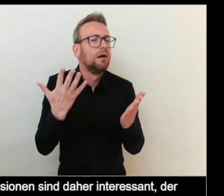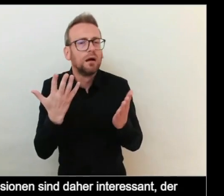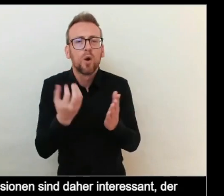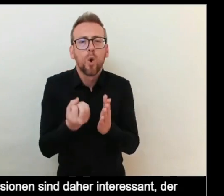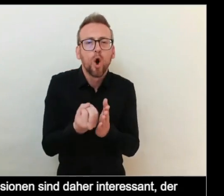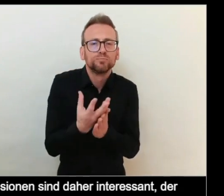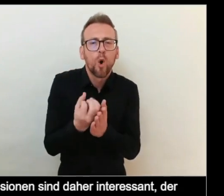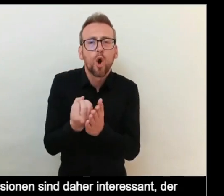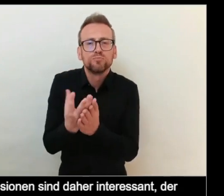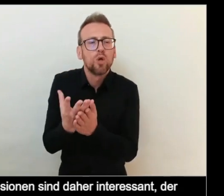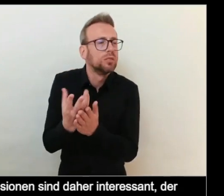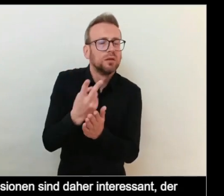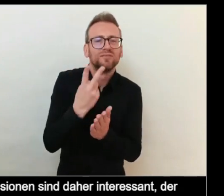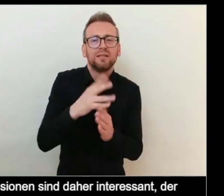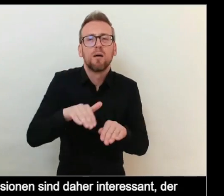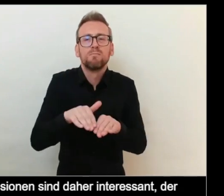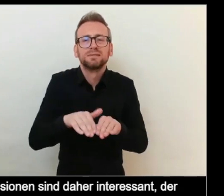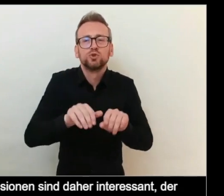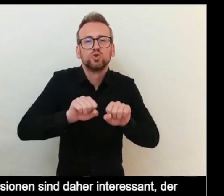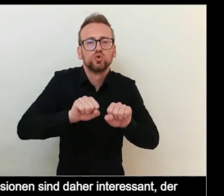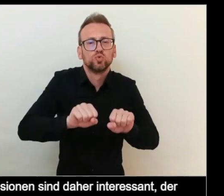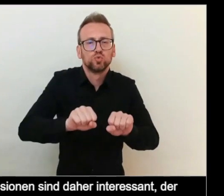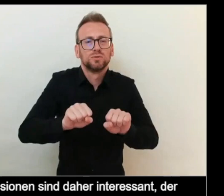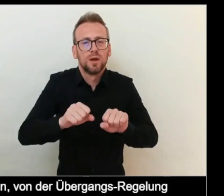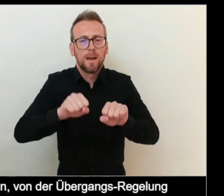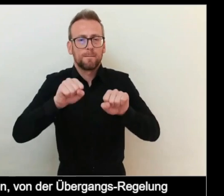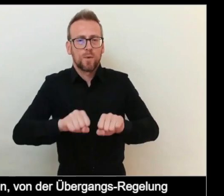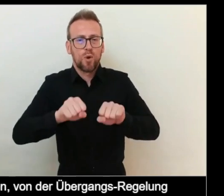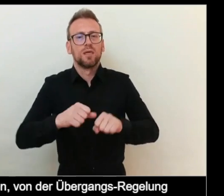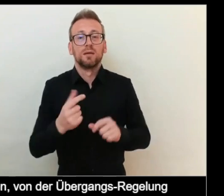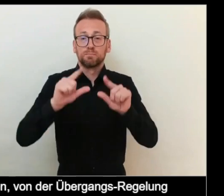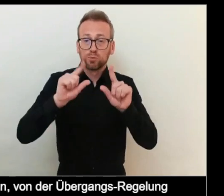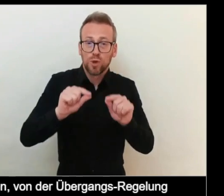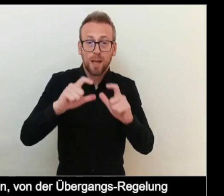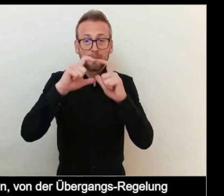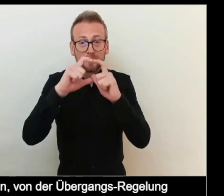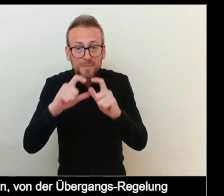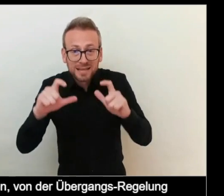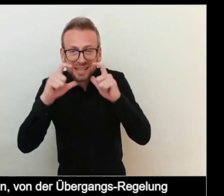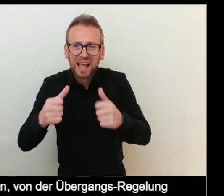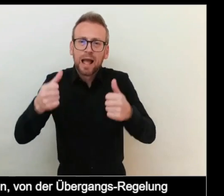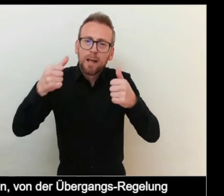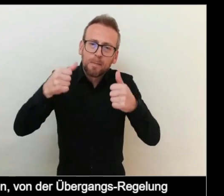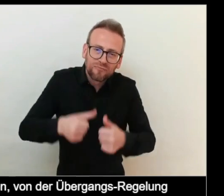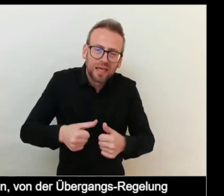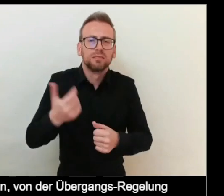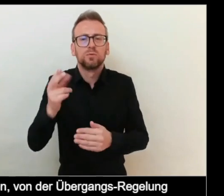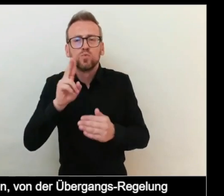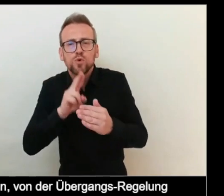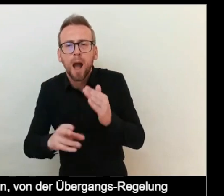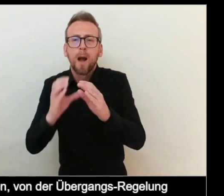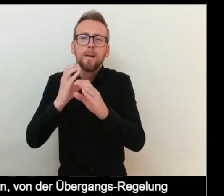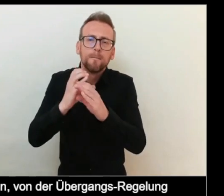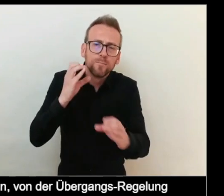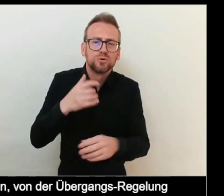Möglichkeit, für einen Übergangszeitraum bestimmte bisherige Maßnahmen noch aufrechtzuerhalten. Und es war heute im Kabinett die